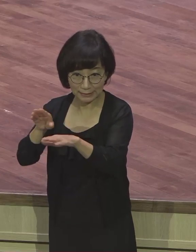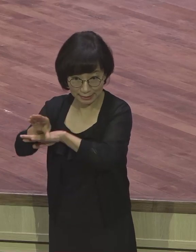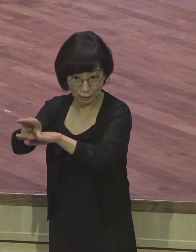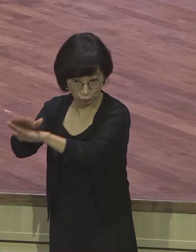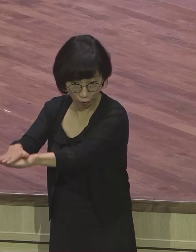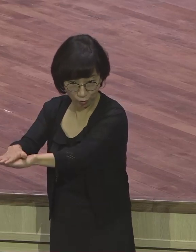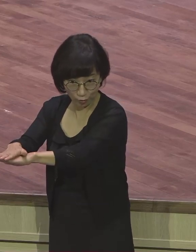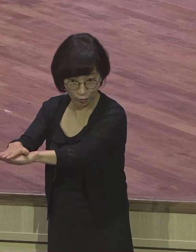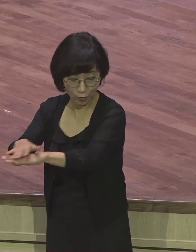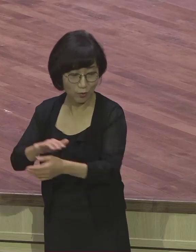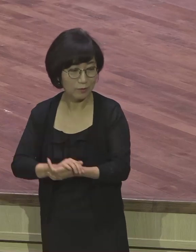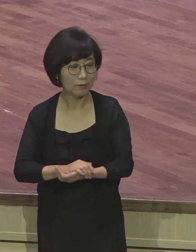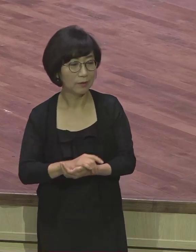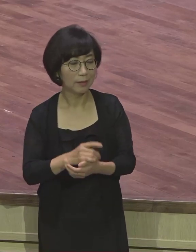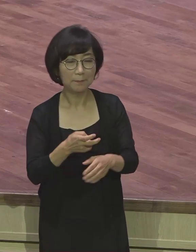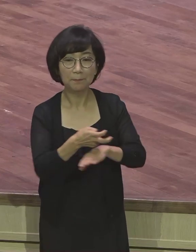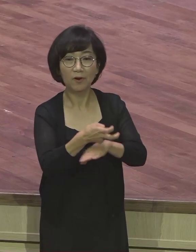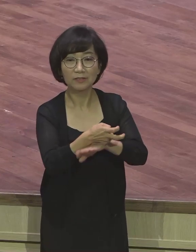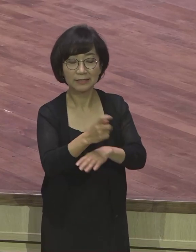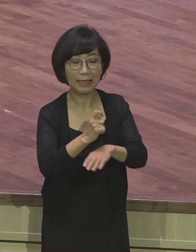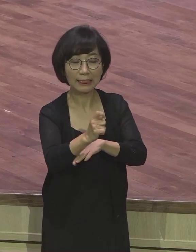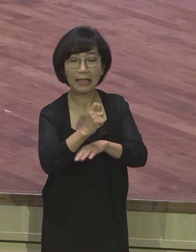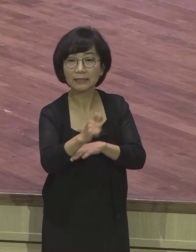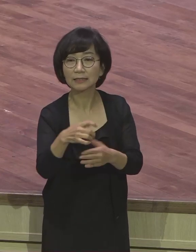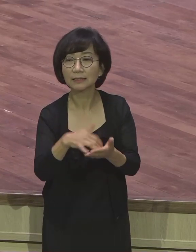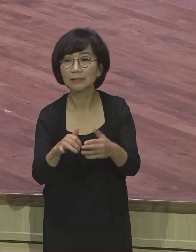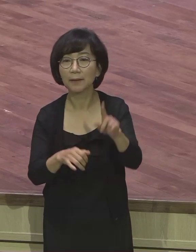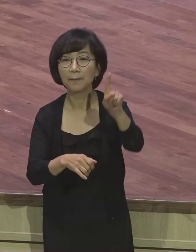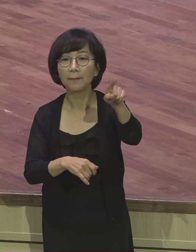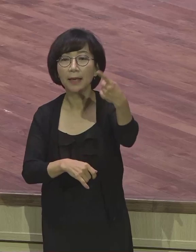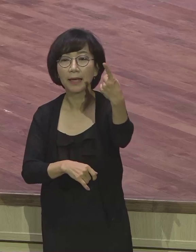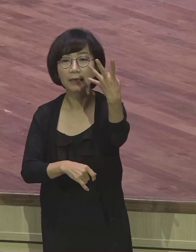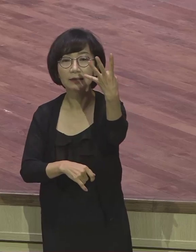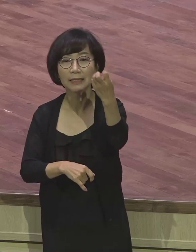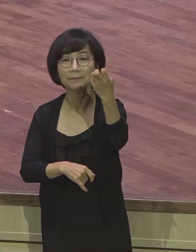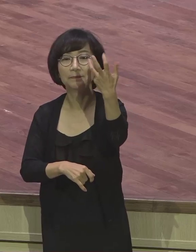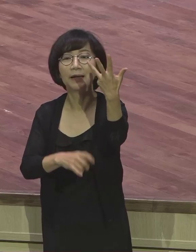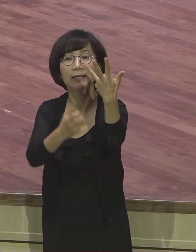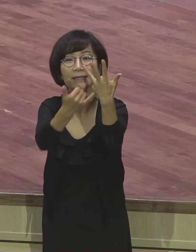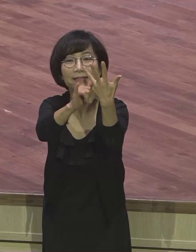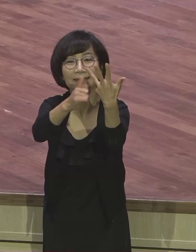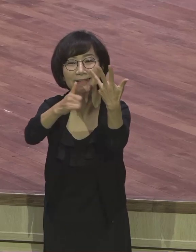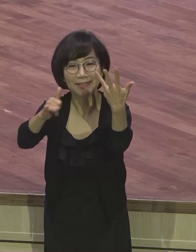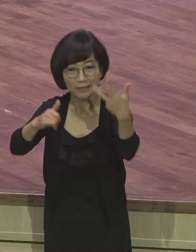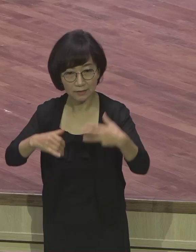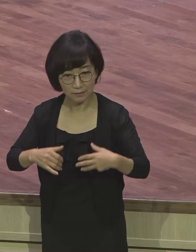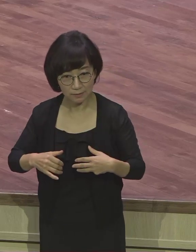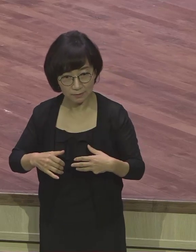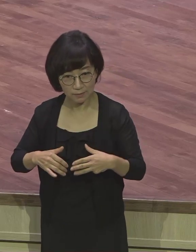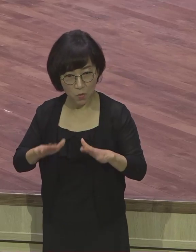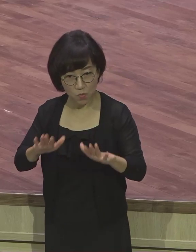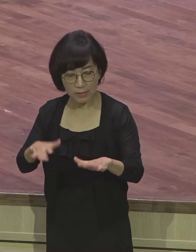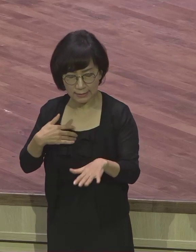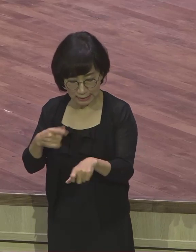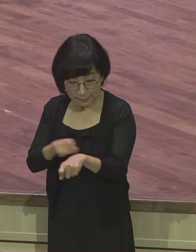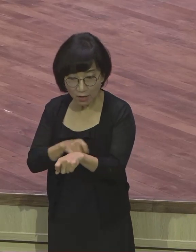나왔어요. 148명. 이분들에게 담임 목사 이름으로 이번 추석 때 선물 보내기로 했어요.